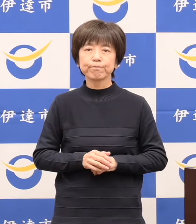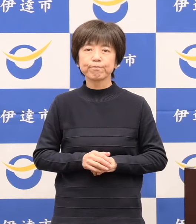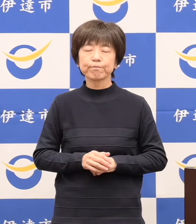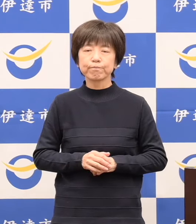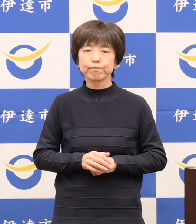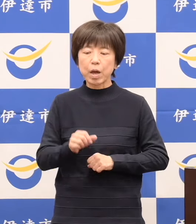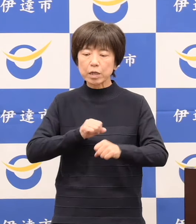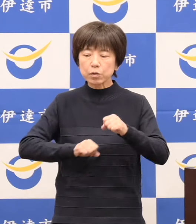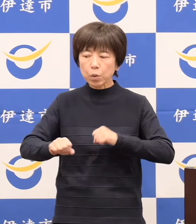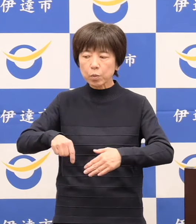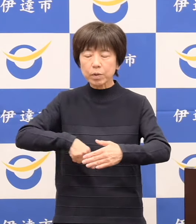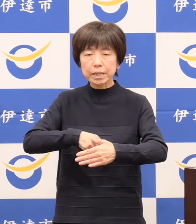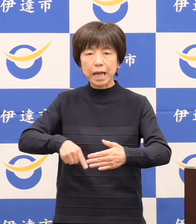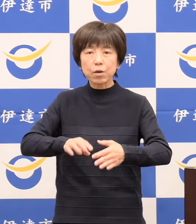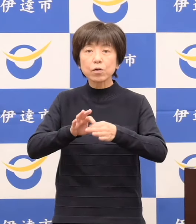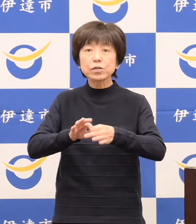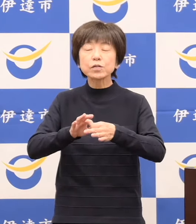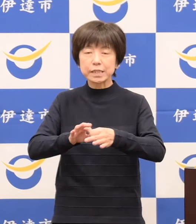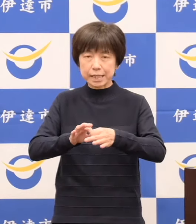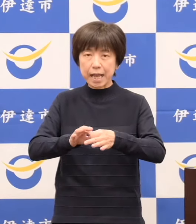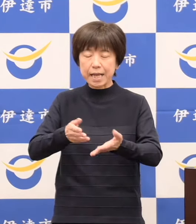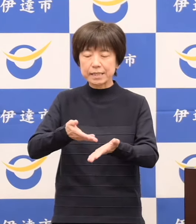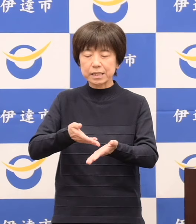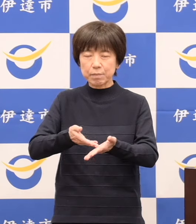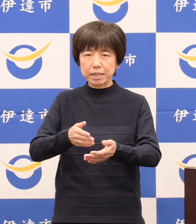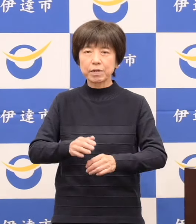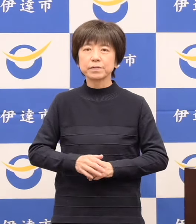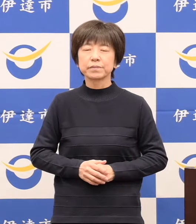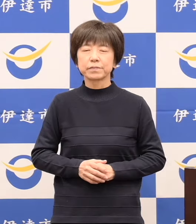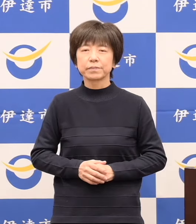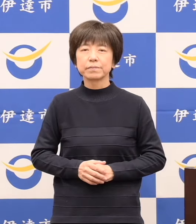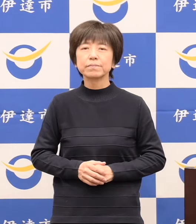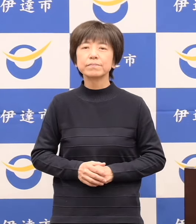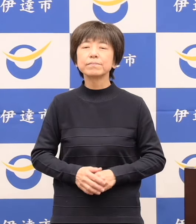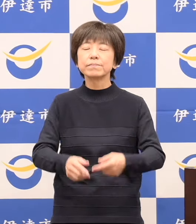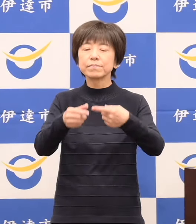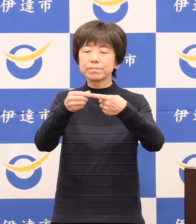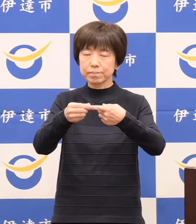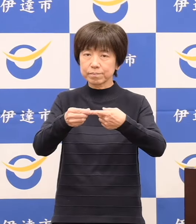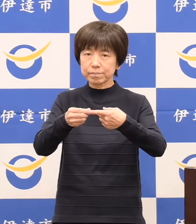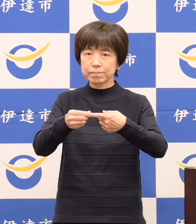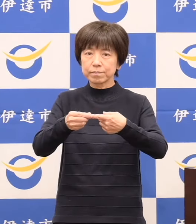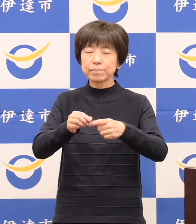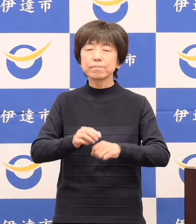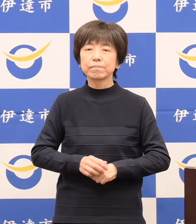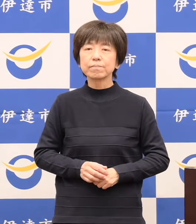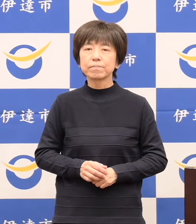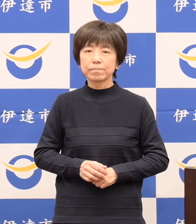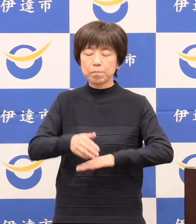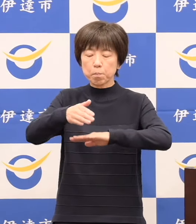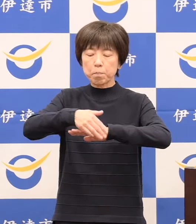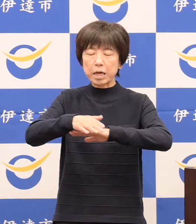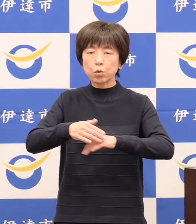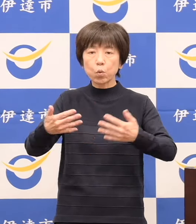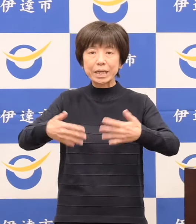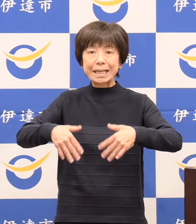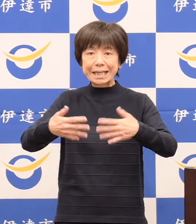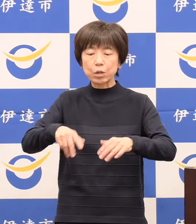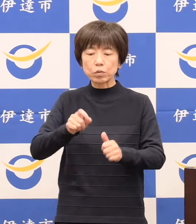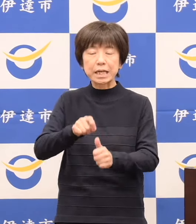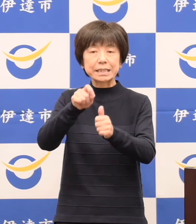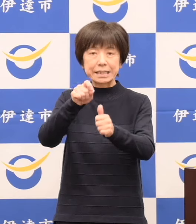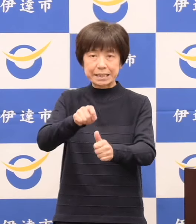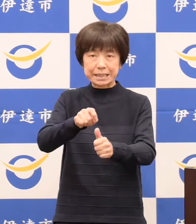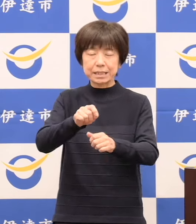その取り組みの内容についてその下でご説明いたしますが、まず取り組み機器、窓口機器の設置といたしまして